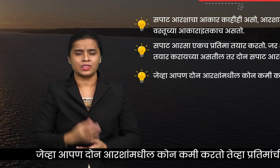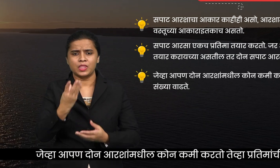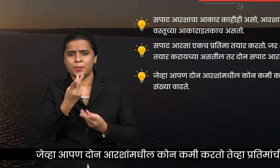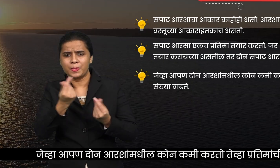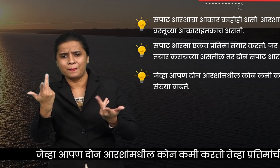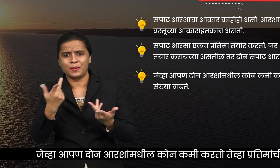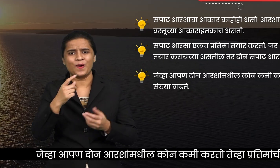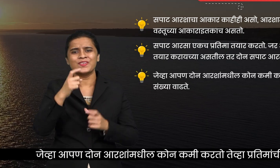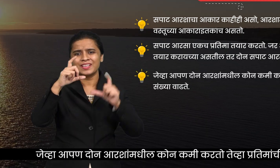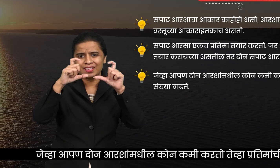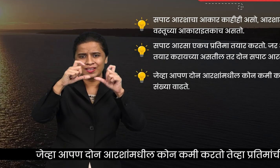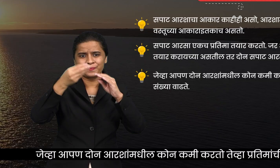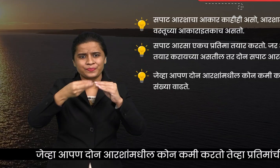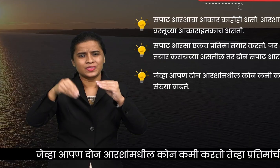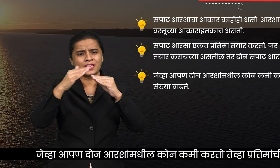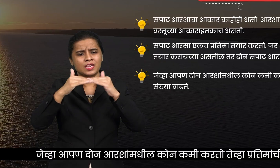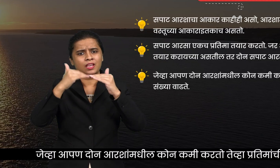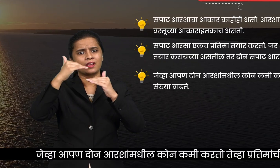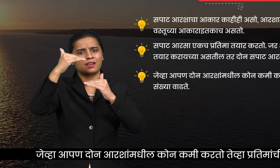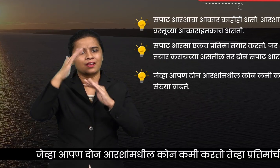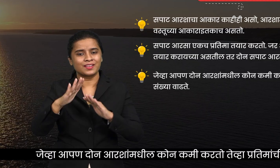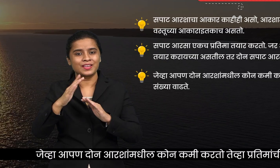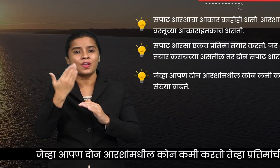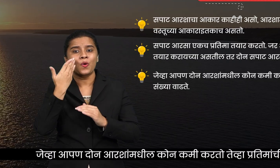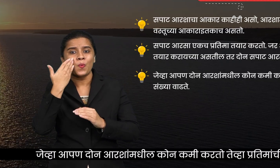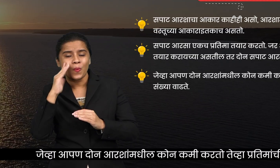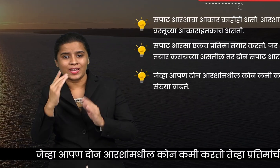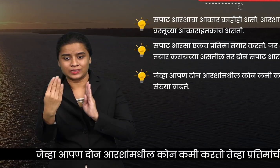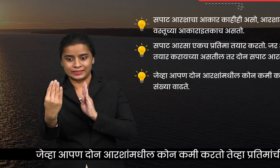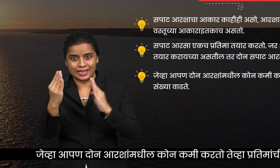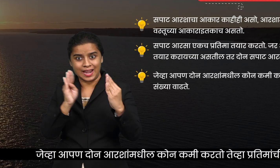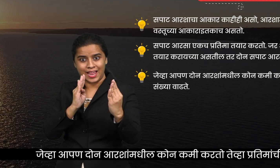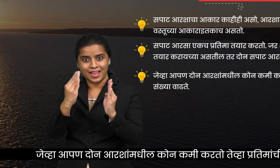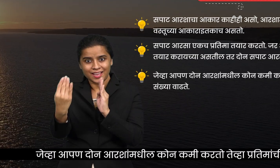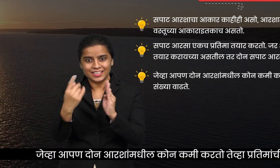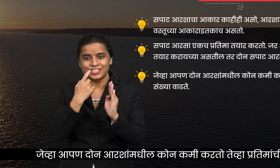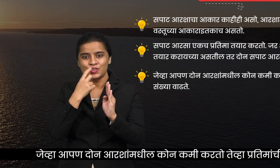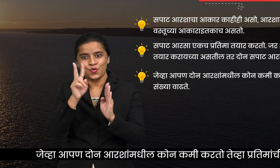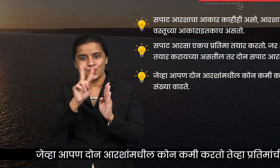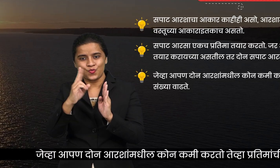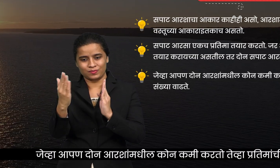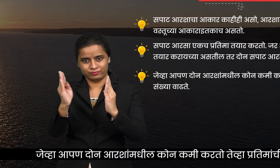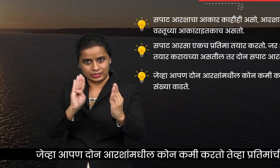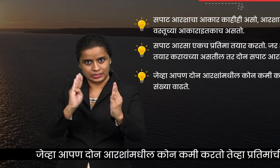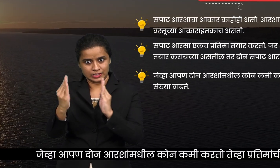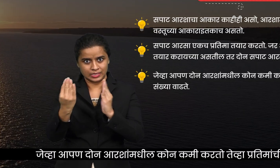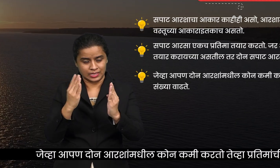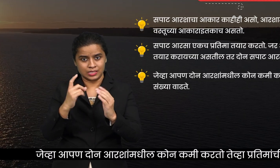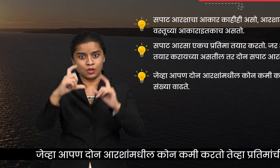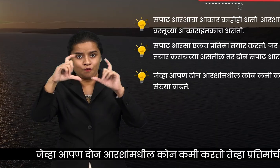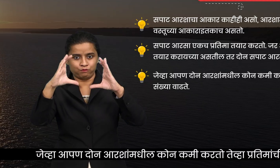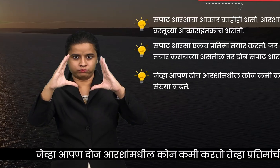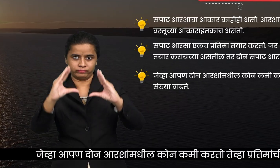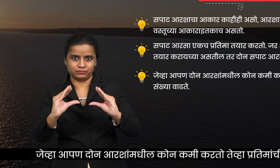लागतील. 10वा, जेव्हा आपण 2 आरशामधील कोन कमी करतो तेव्हा प्रतिमेची संख्या वाढते.